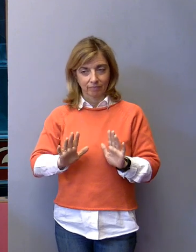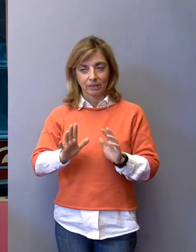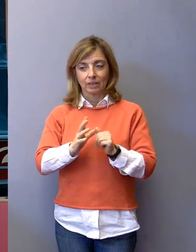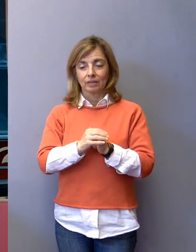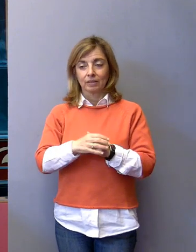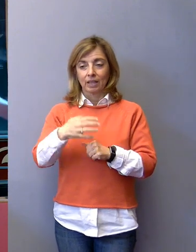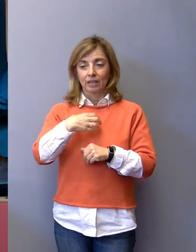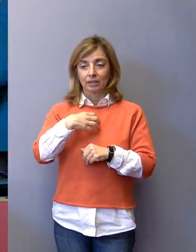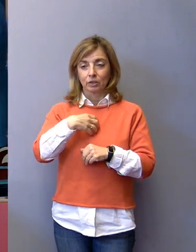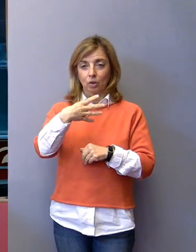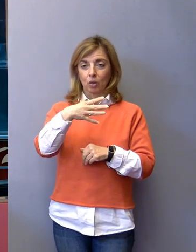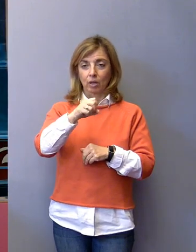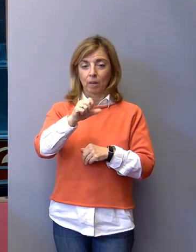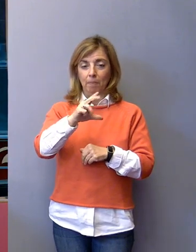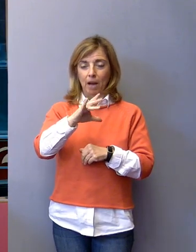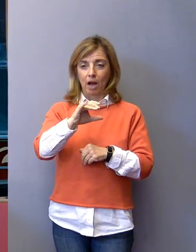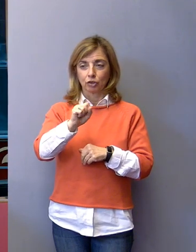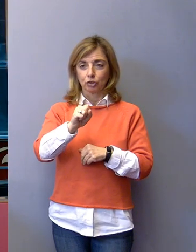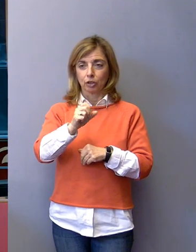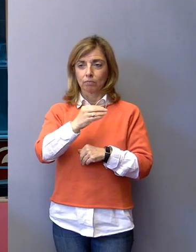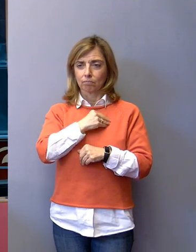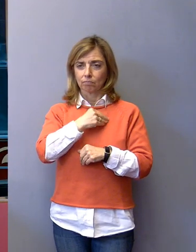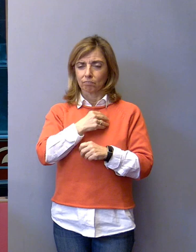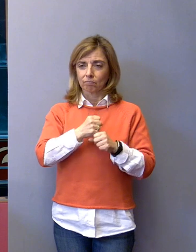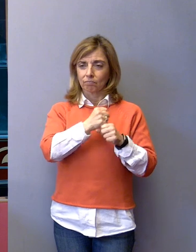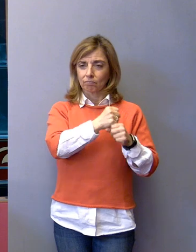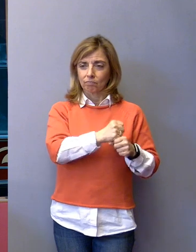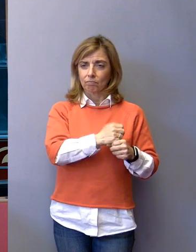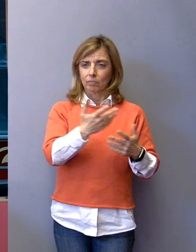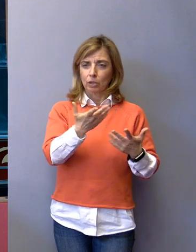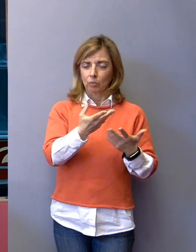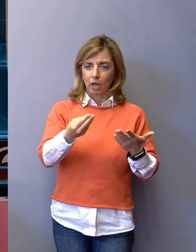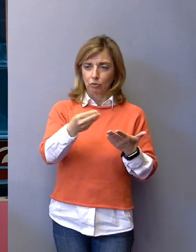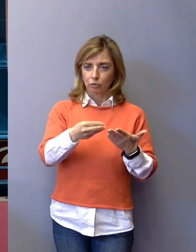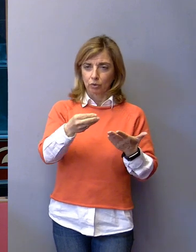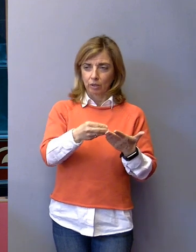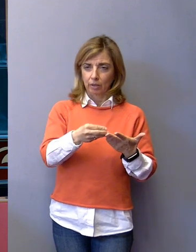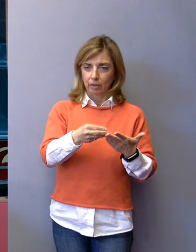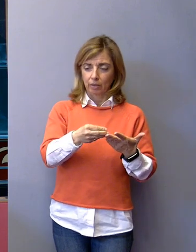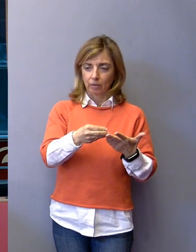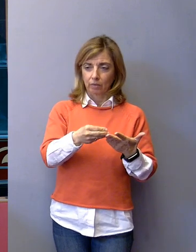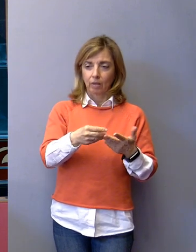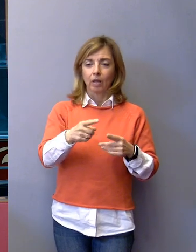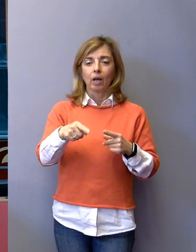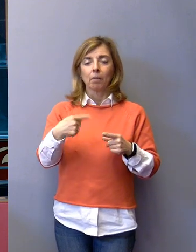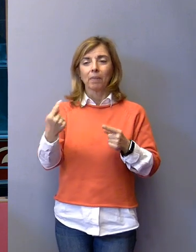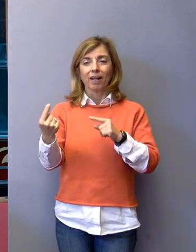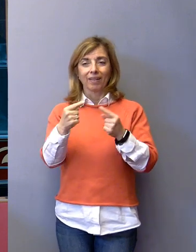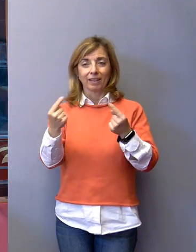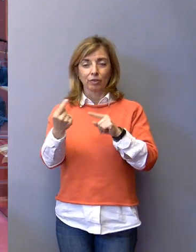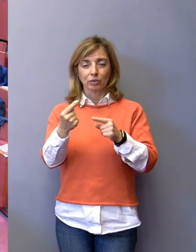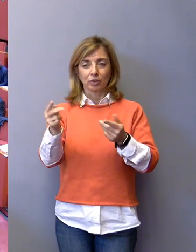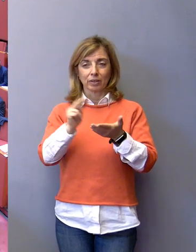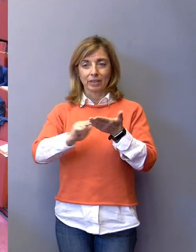l'assessore mashup cos'è per un aggiornamento Perché cosa all'esito delle interlocuzione ha avuto col segretario